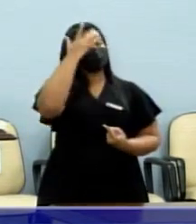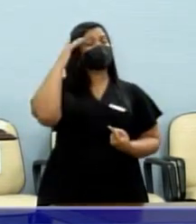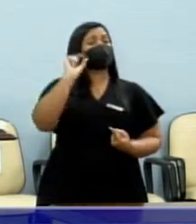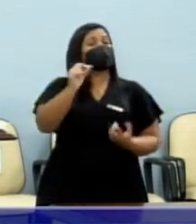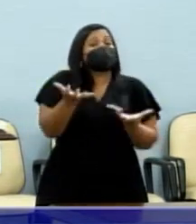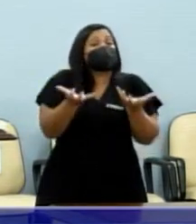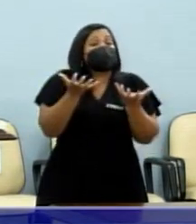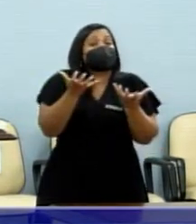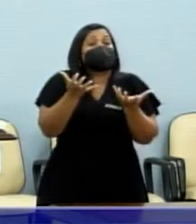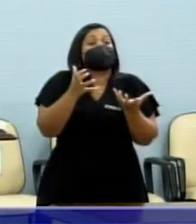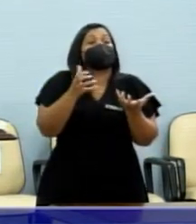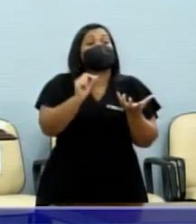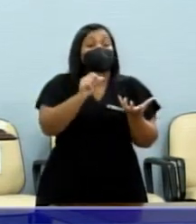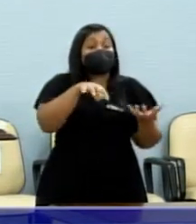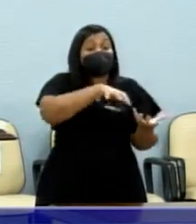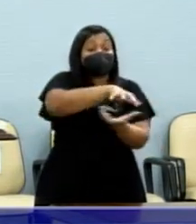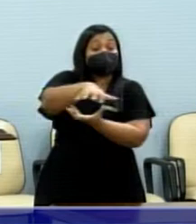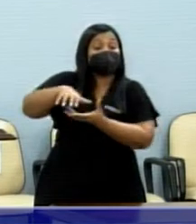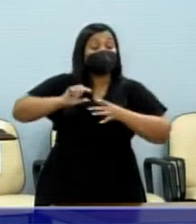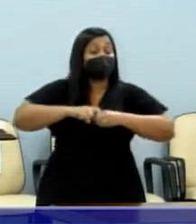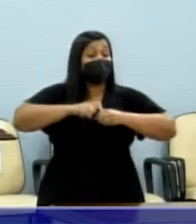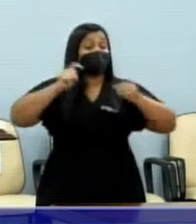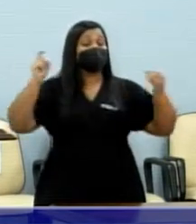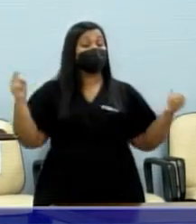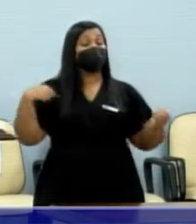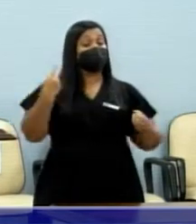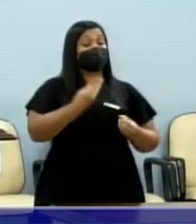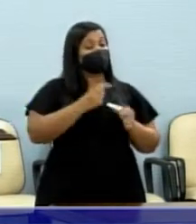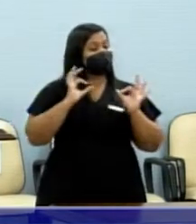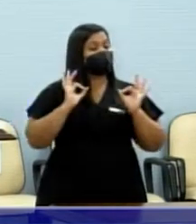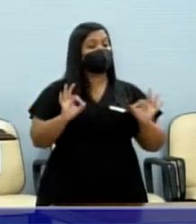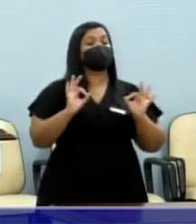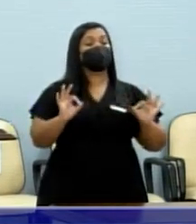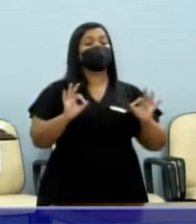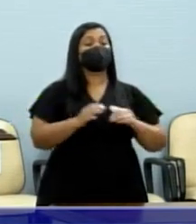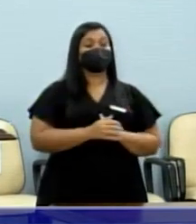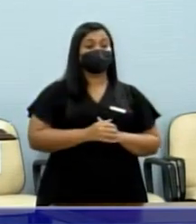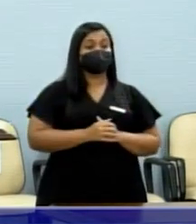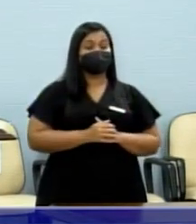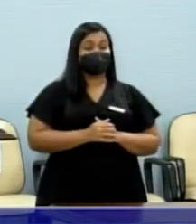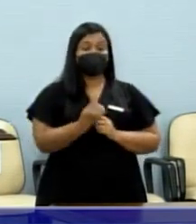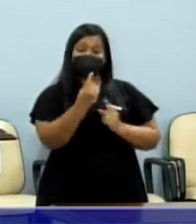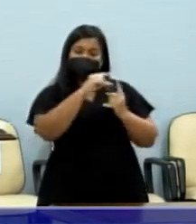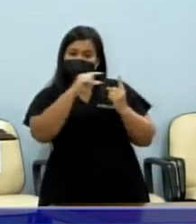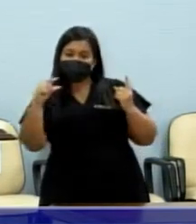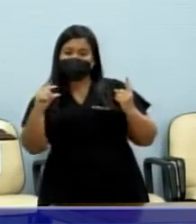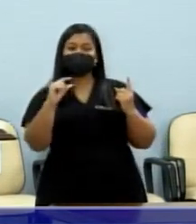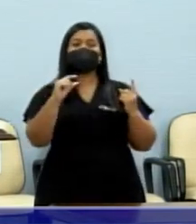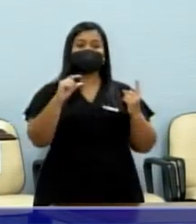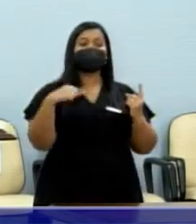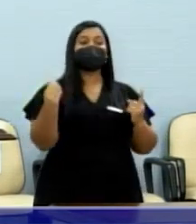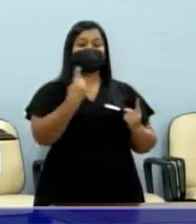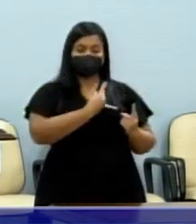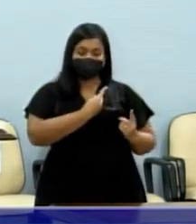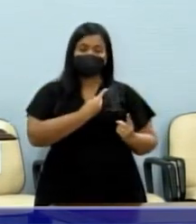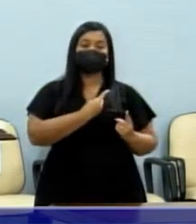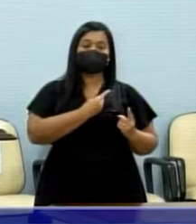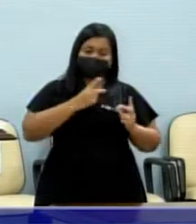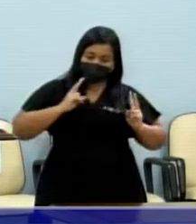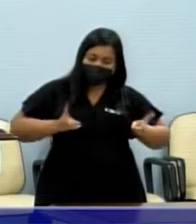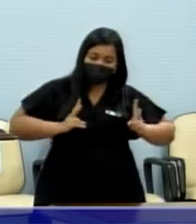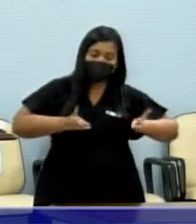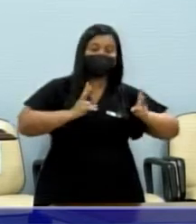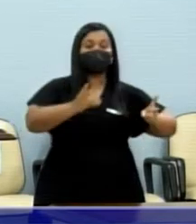queremos uma humanidade emancipada, somos internacionalistas e anticapitalistas. Em uma frase: fomos, somos e